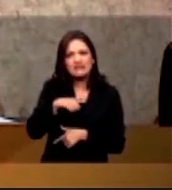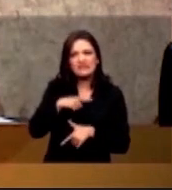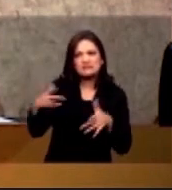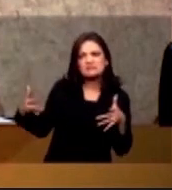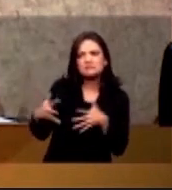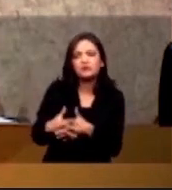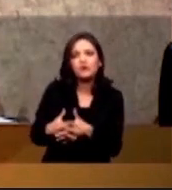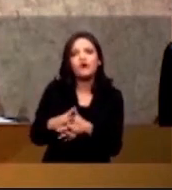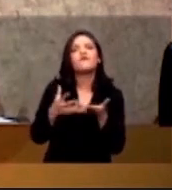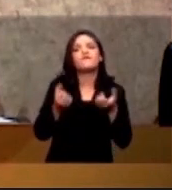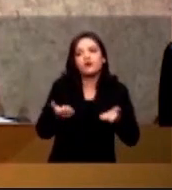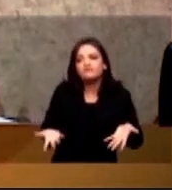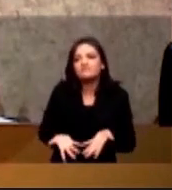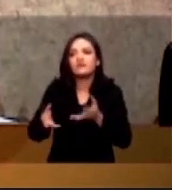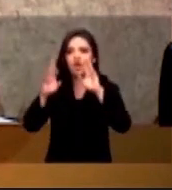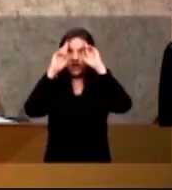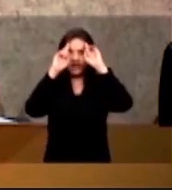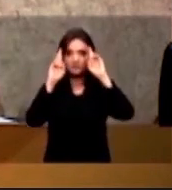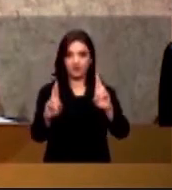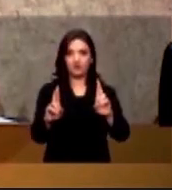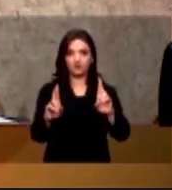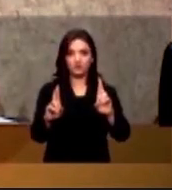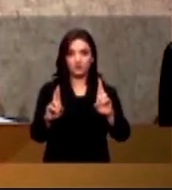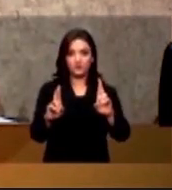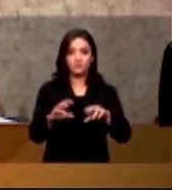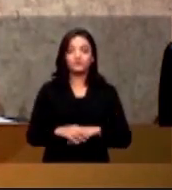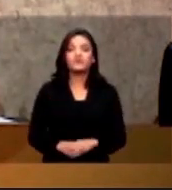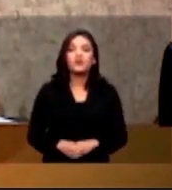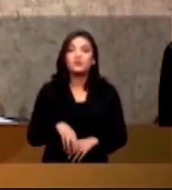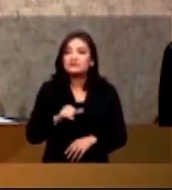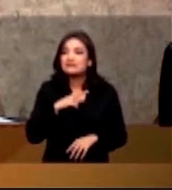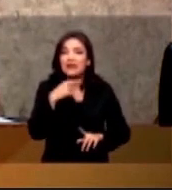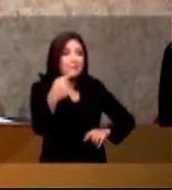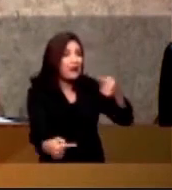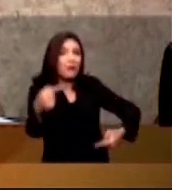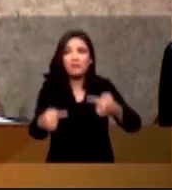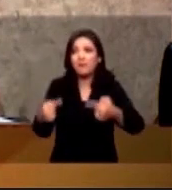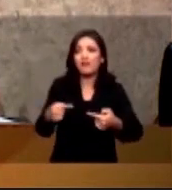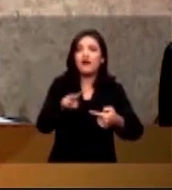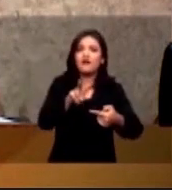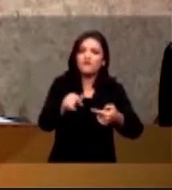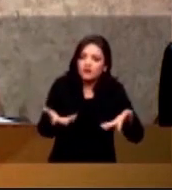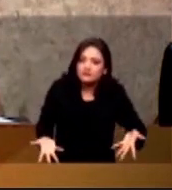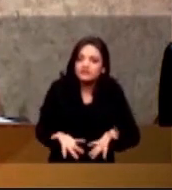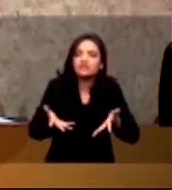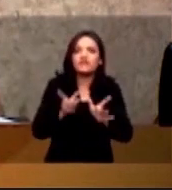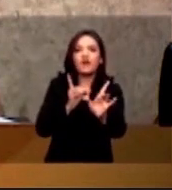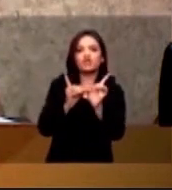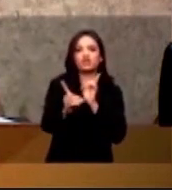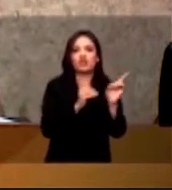respeito o José fragmentação estabelece diálogo e onde houver antagonismo